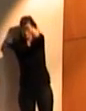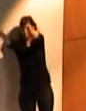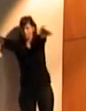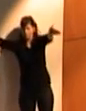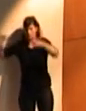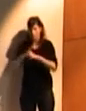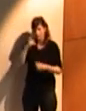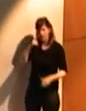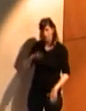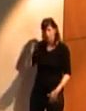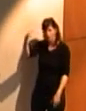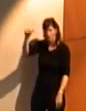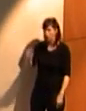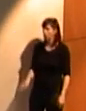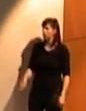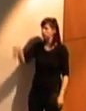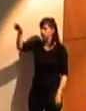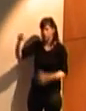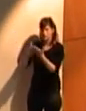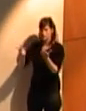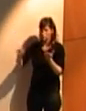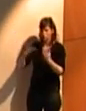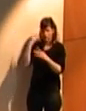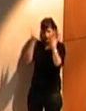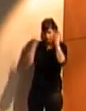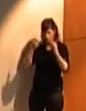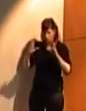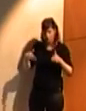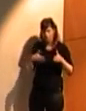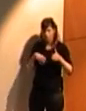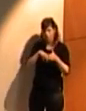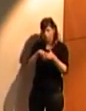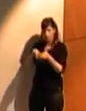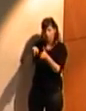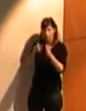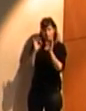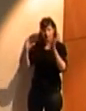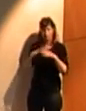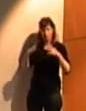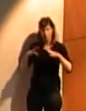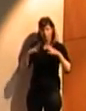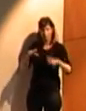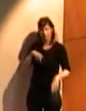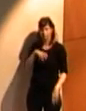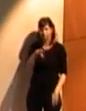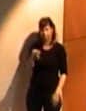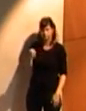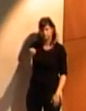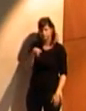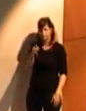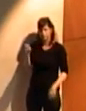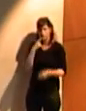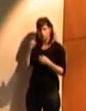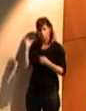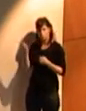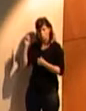il a été entièrement conçu comme une rampe promenade jusqu'au point culminant et qui permet aussi d'avoir tous les